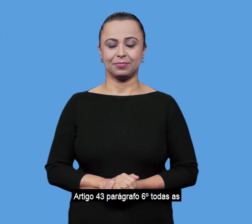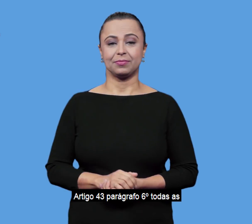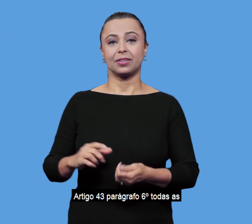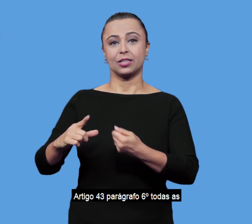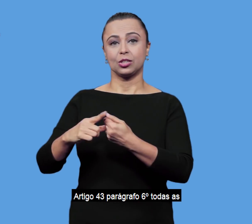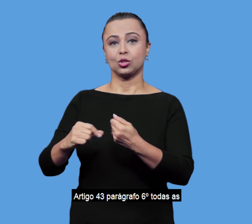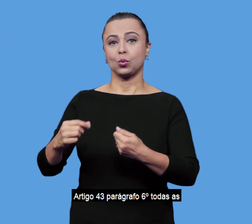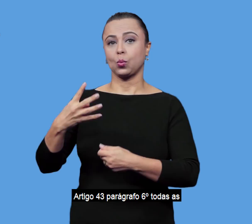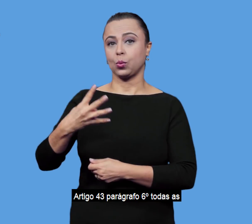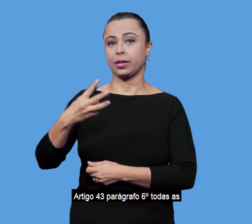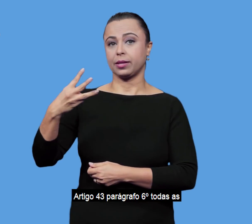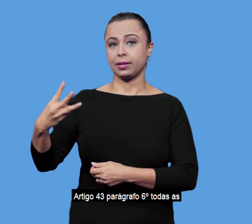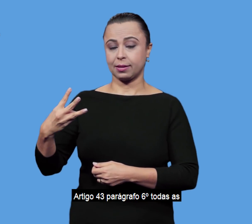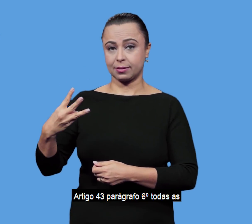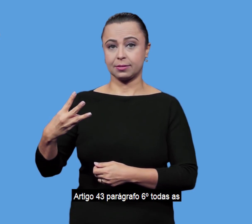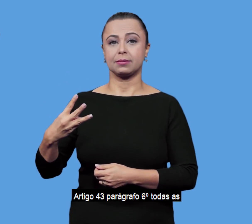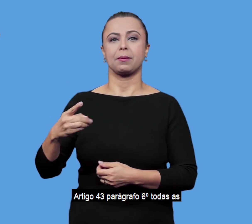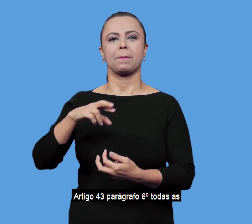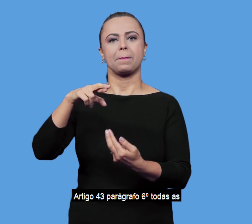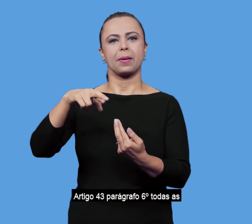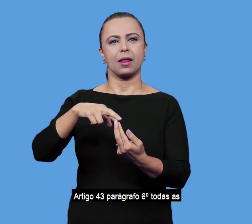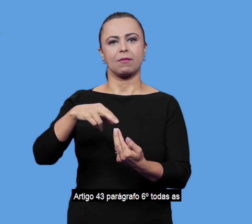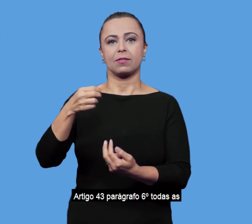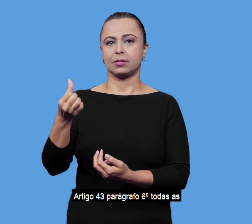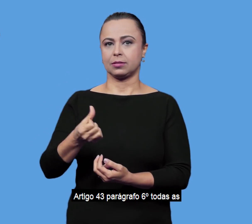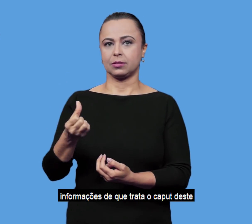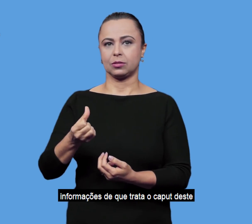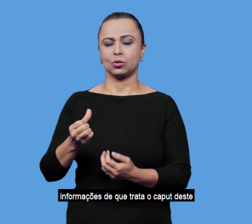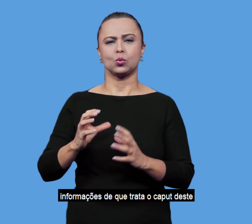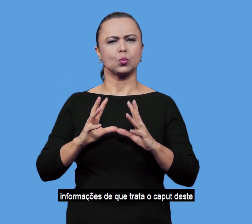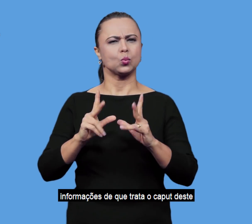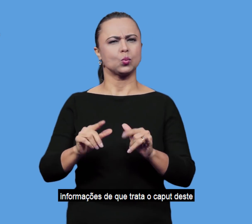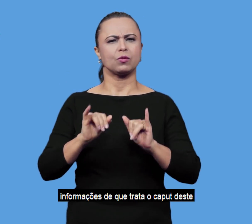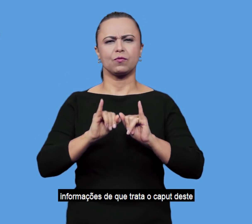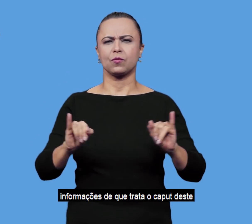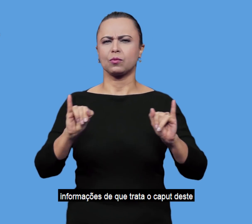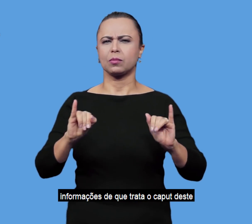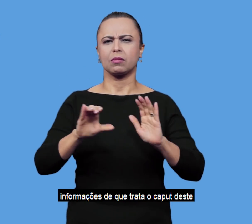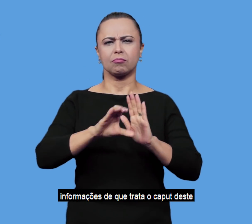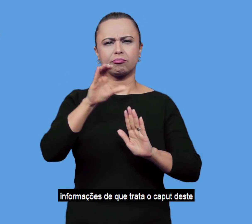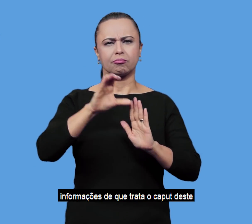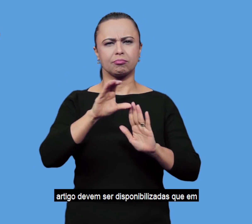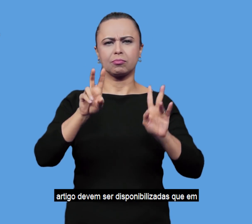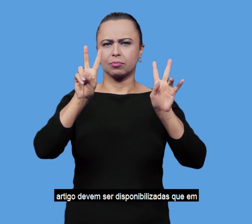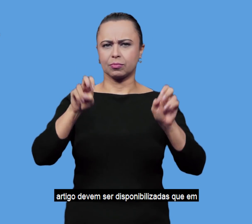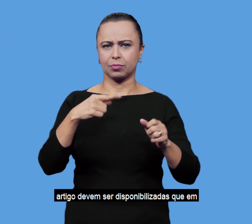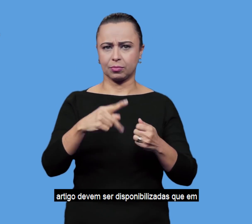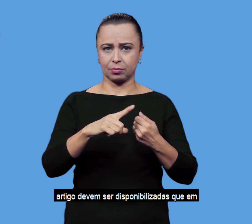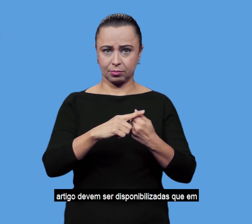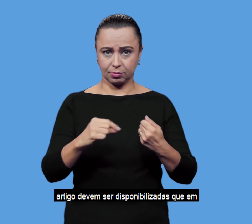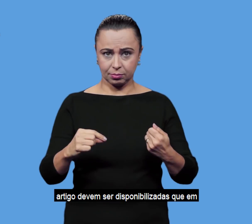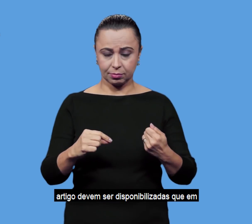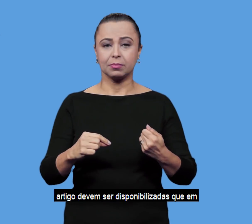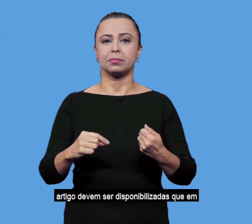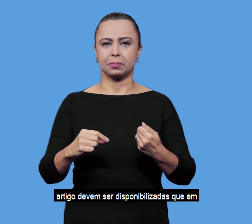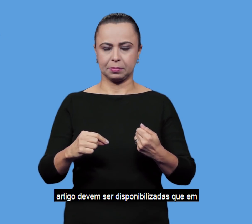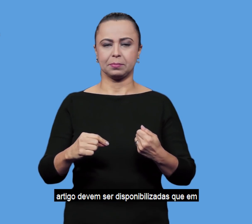parágrafo 6º todas as informações de que trata o caput deste artigo devem ser disponibilizadas